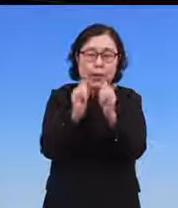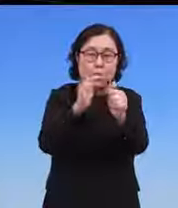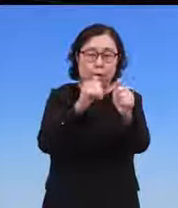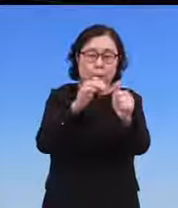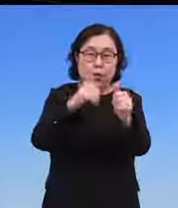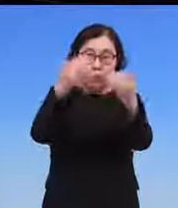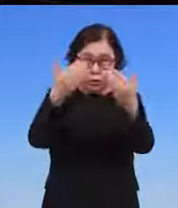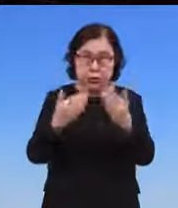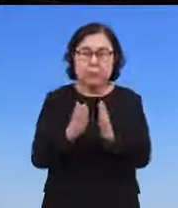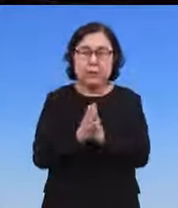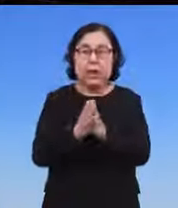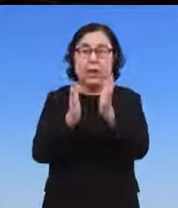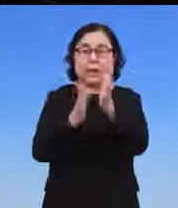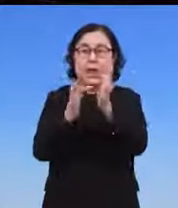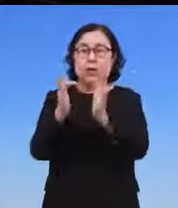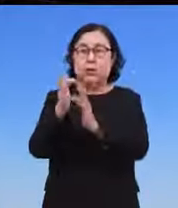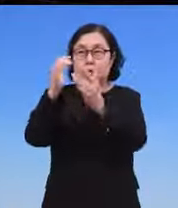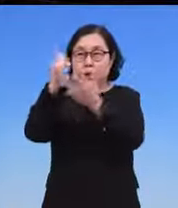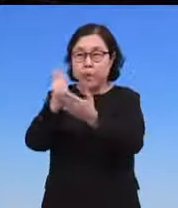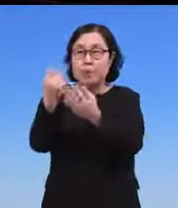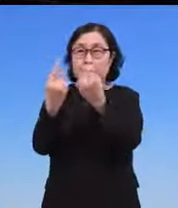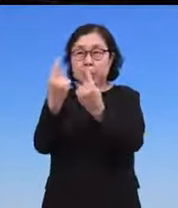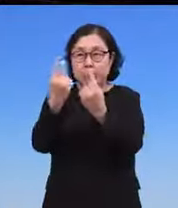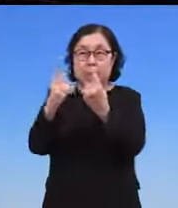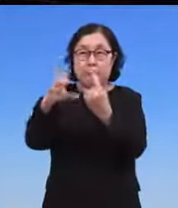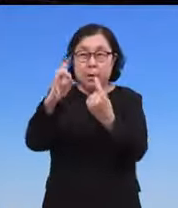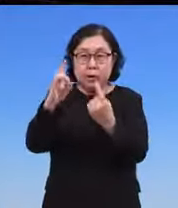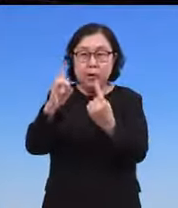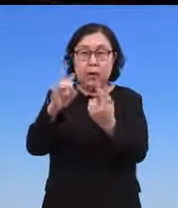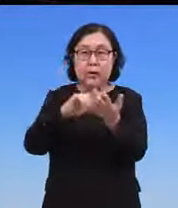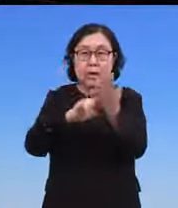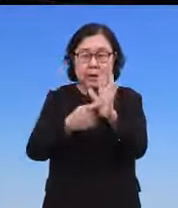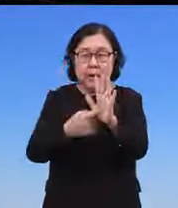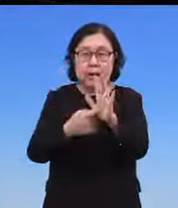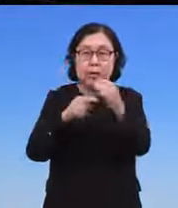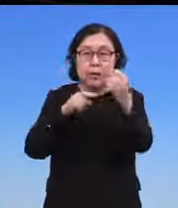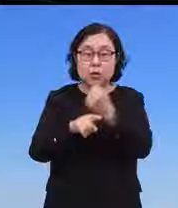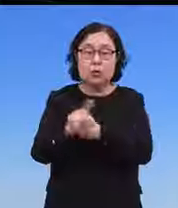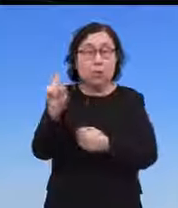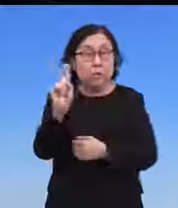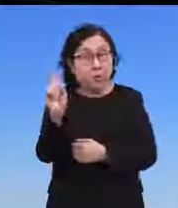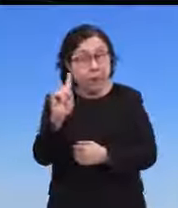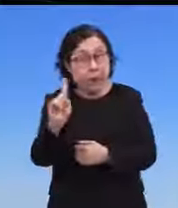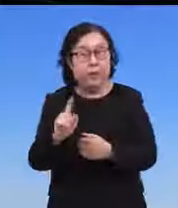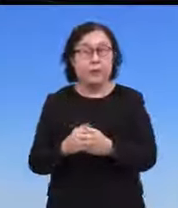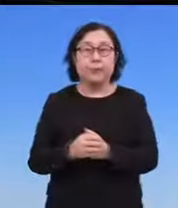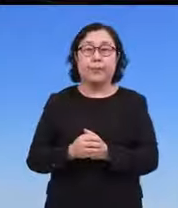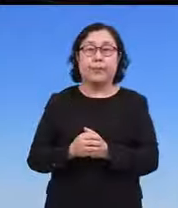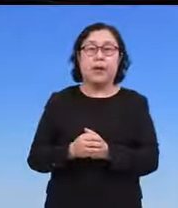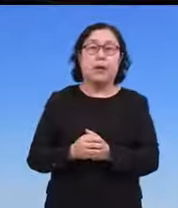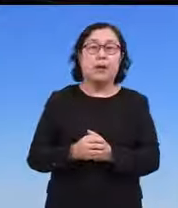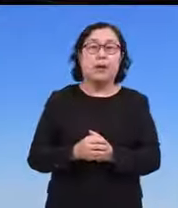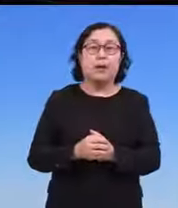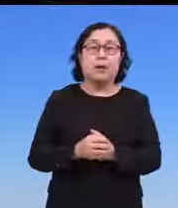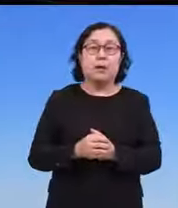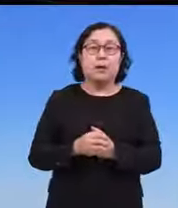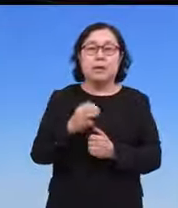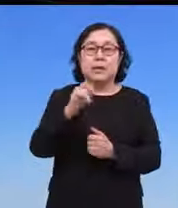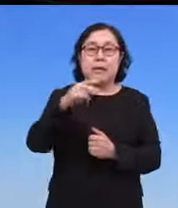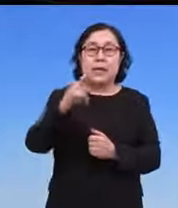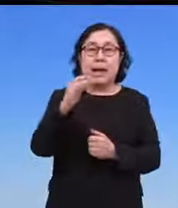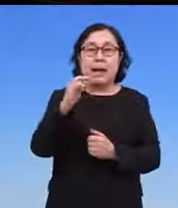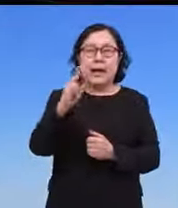일에 쓰시려고 주인공 예수님보다 먼저 그가 등장하게 되는가? 그게 바로 2절 3절에 나오는 예언의